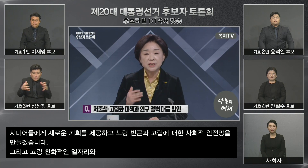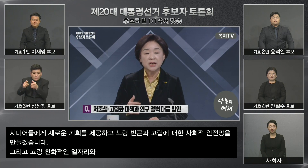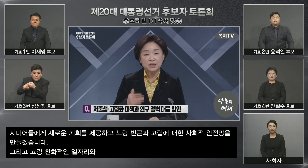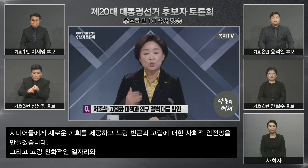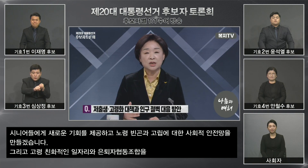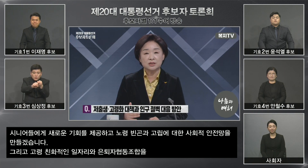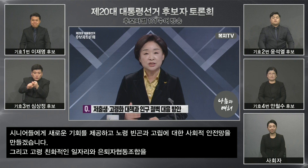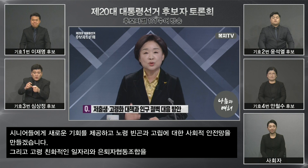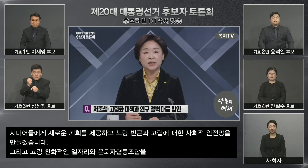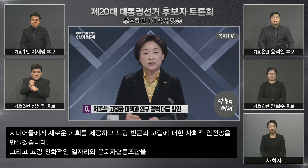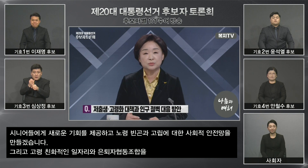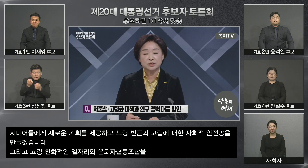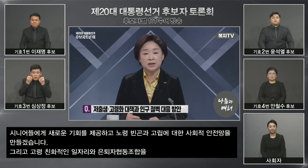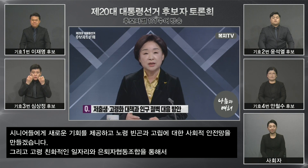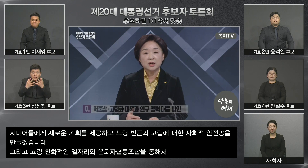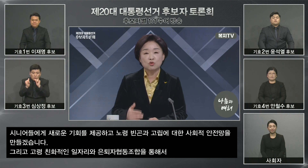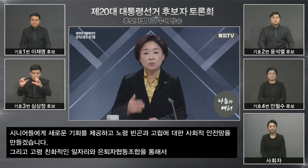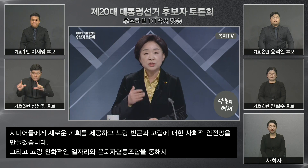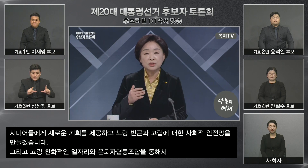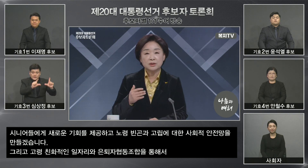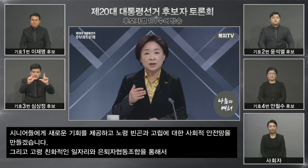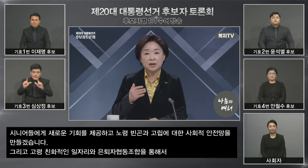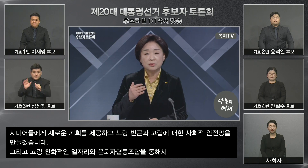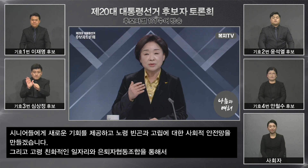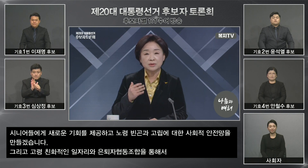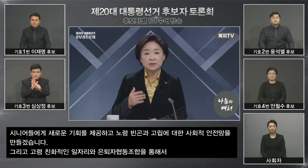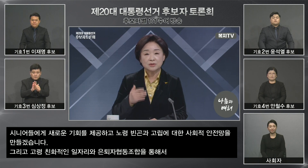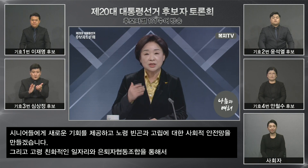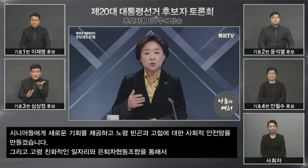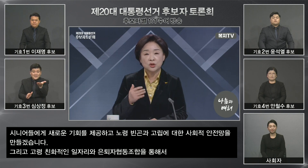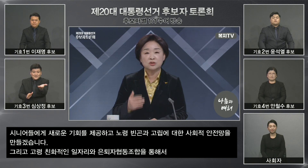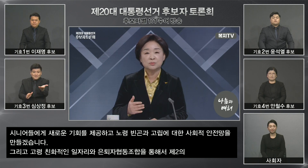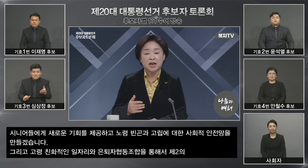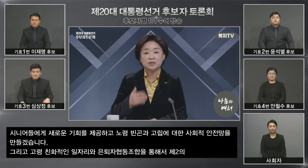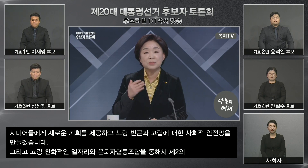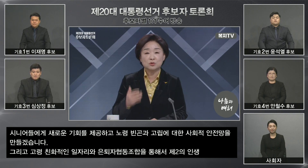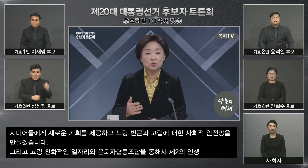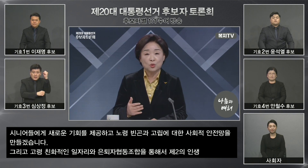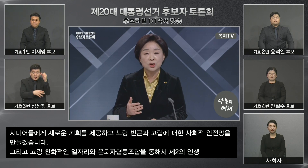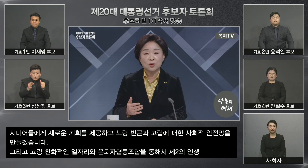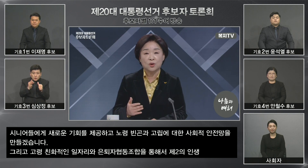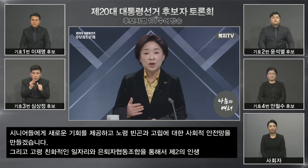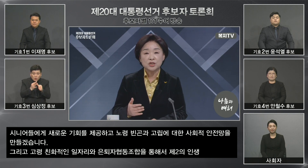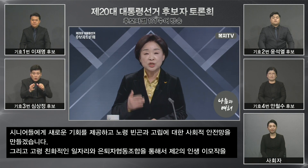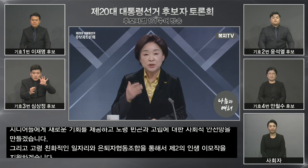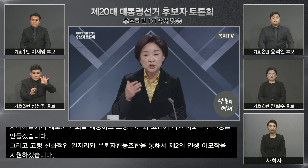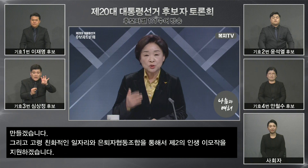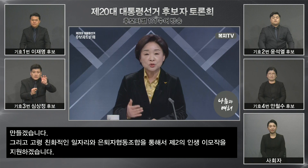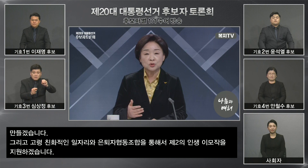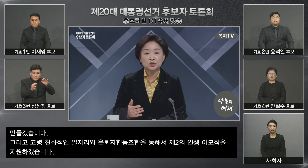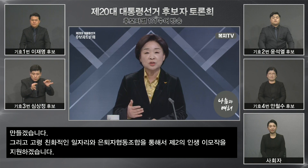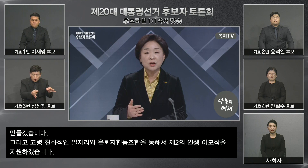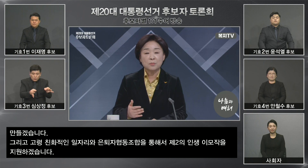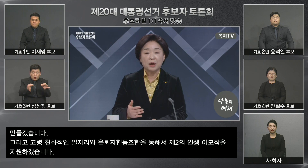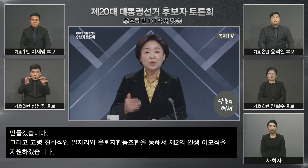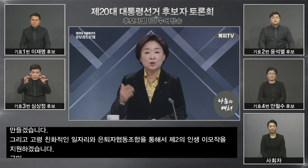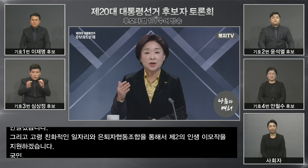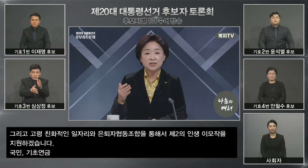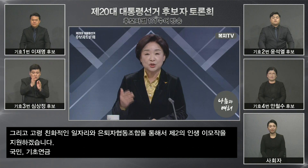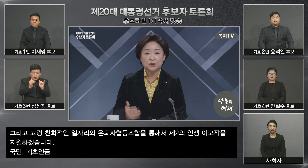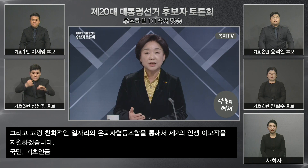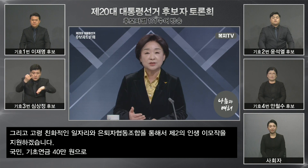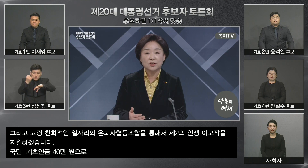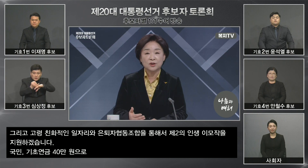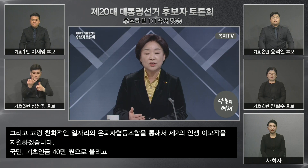제2의 인생 이모작을 지원하겠습니다. 국민 기초연금 40만 원으로 올리고 시민 최저소득 100만